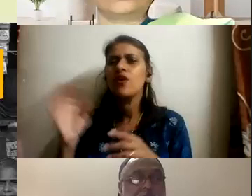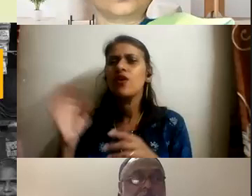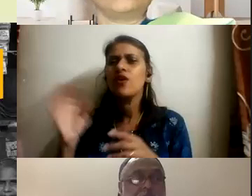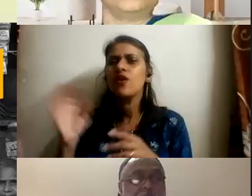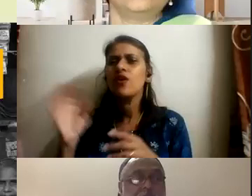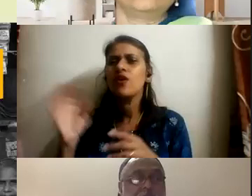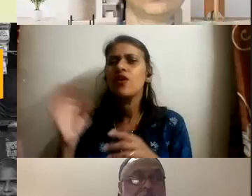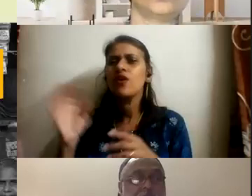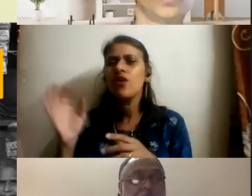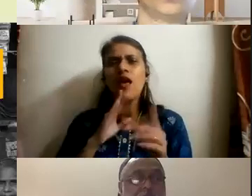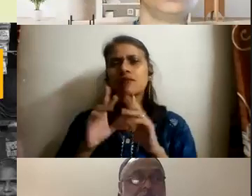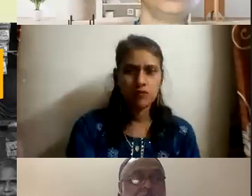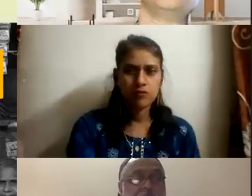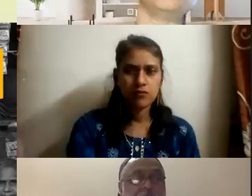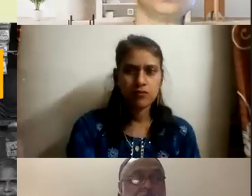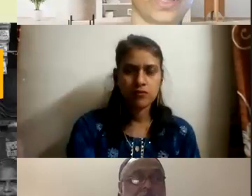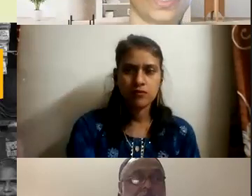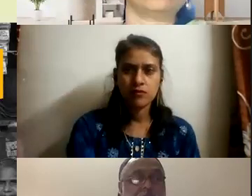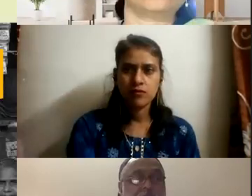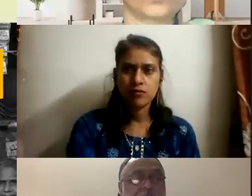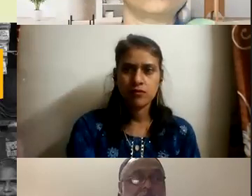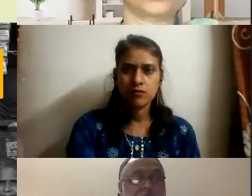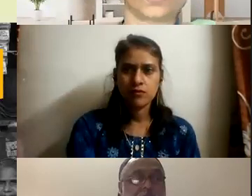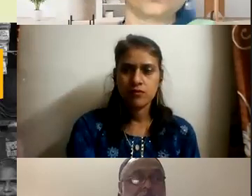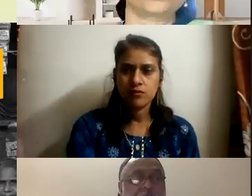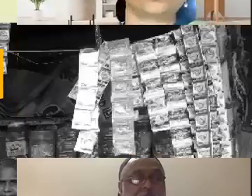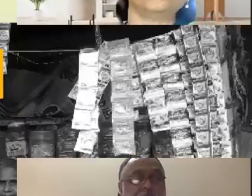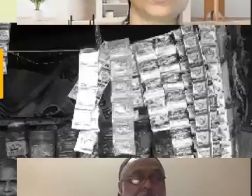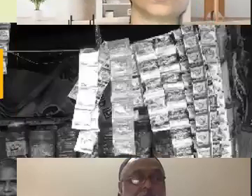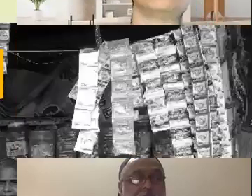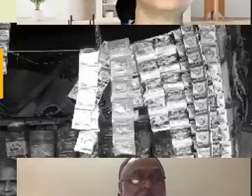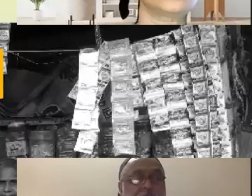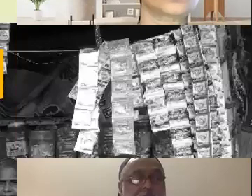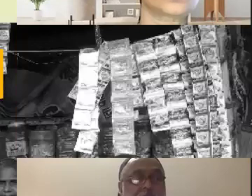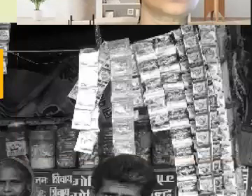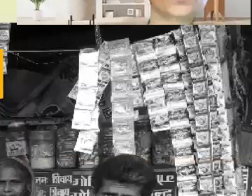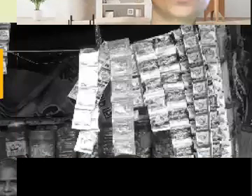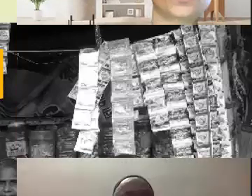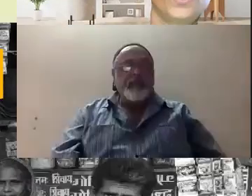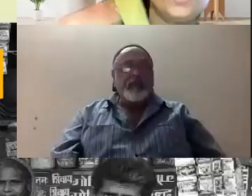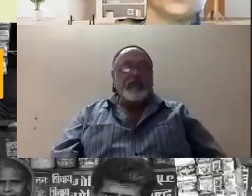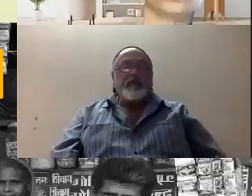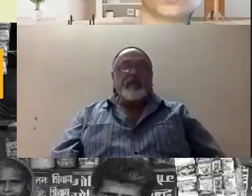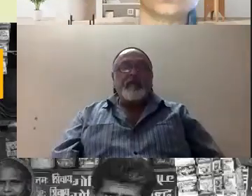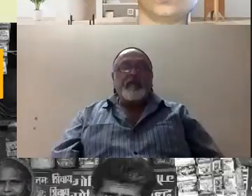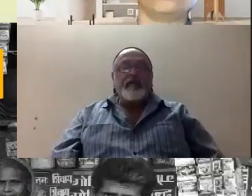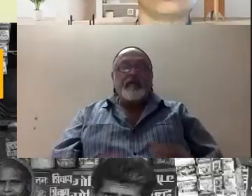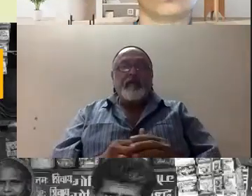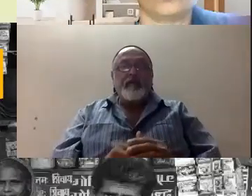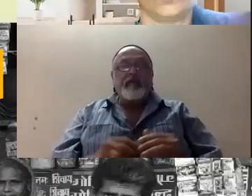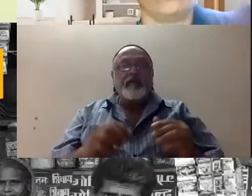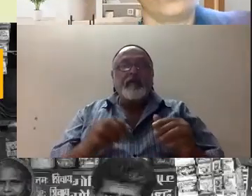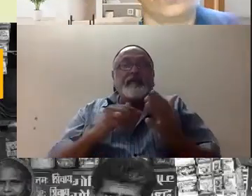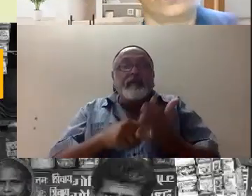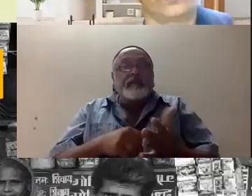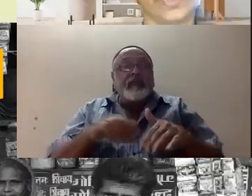sustainable outcome for the people whom I have worked with, as you saw examples which I just showed you. So that's how